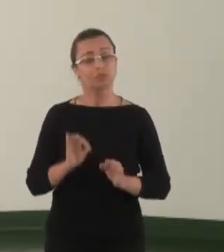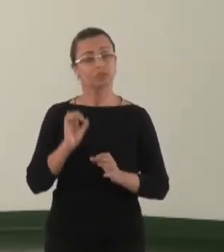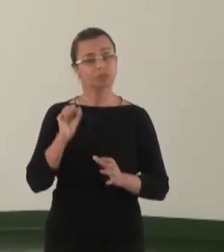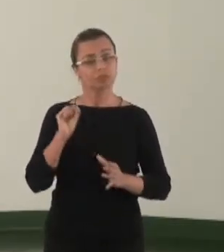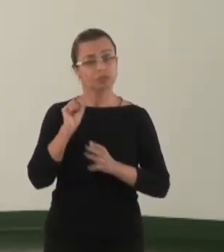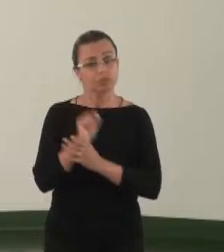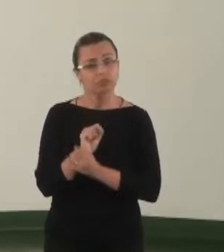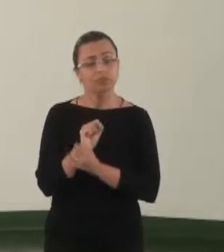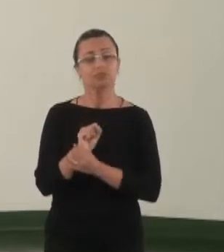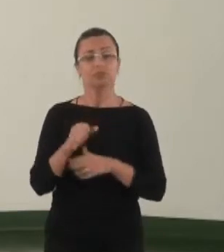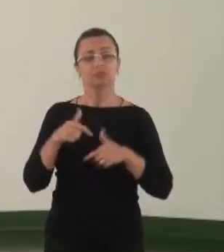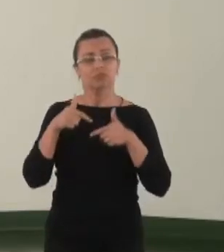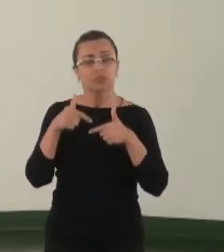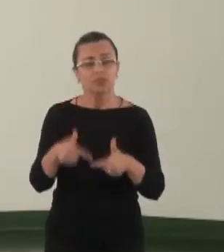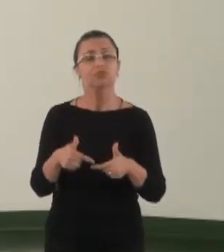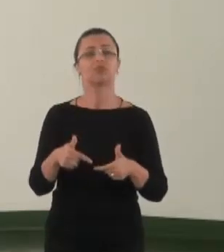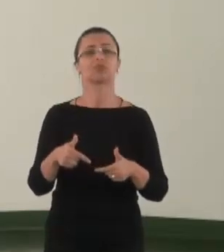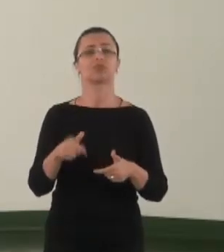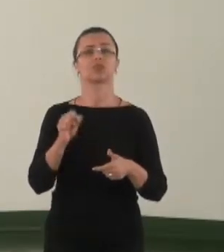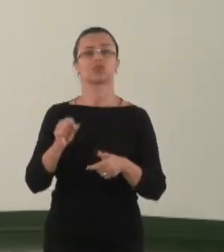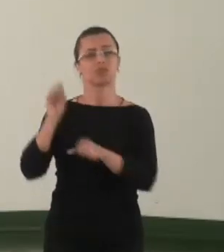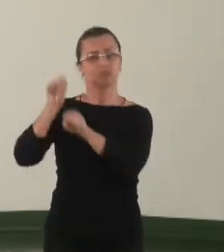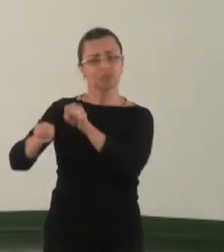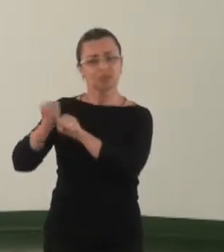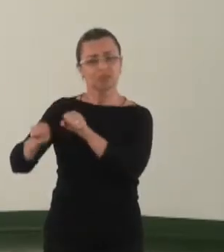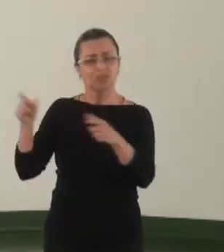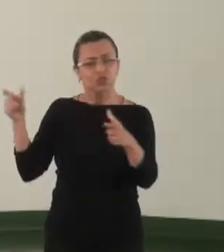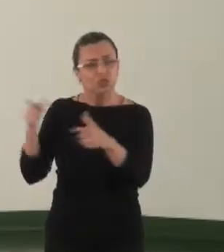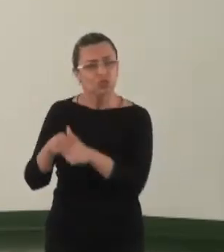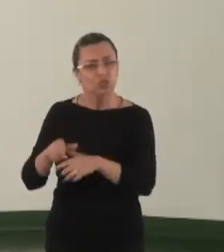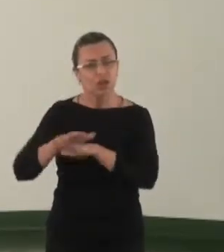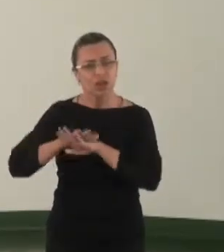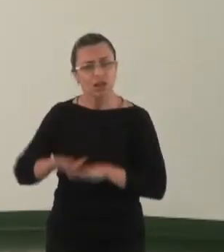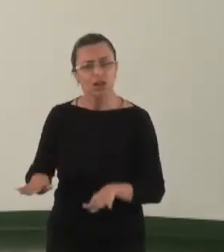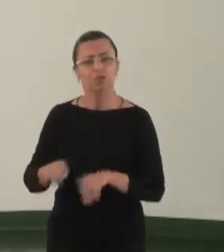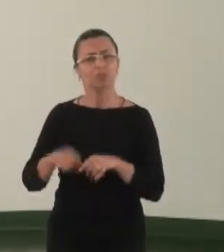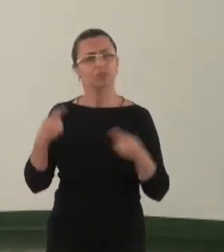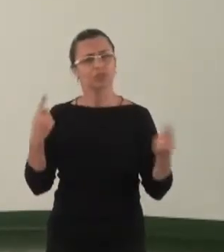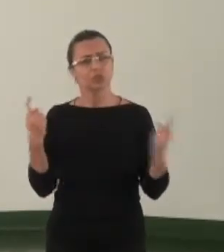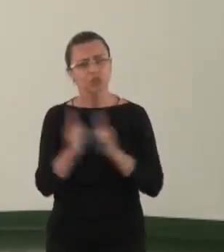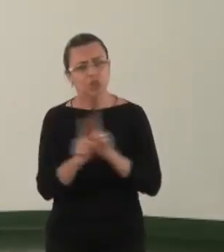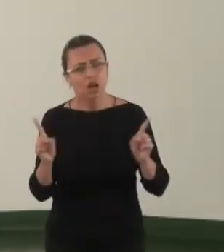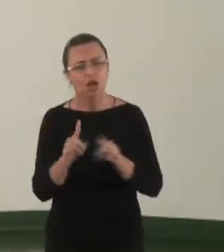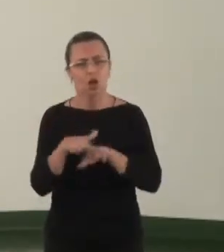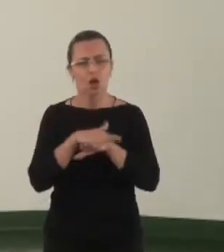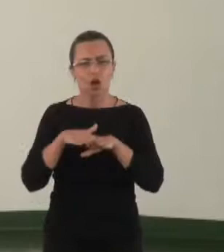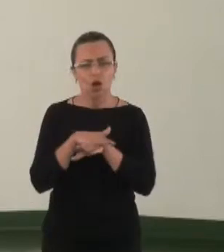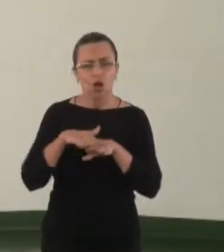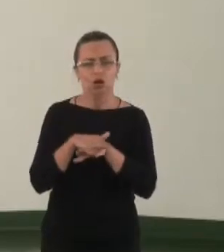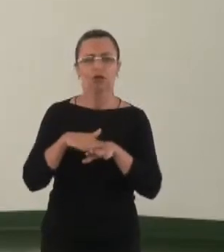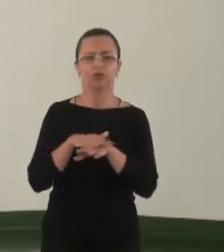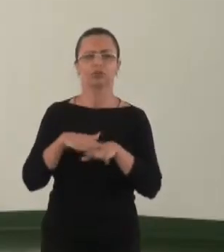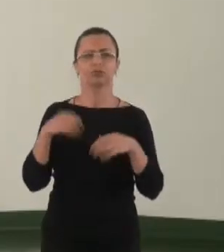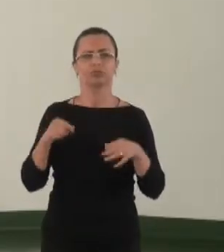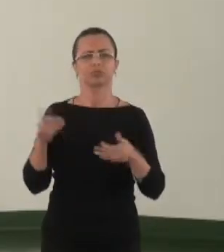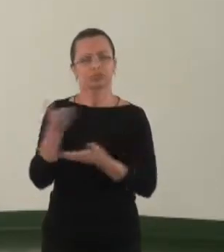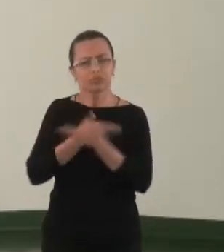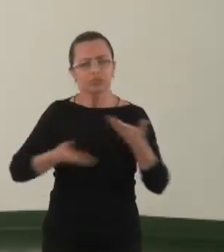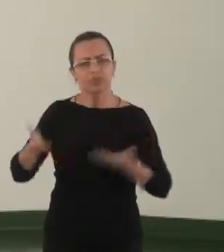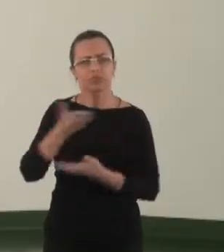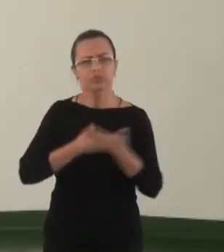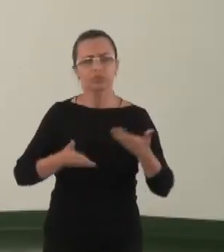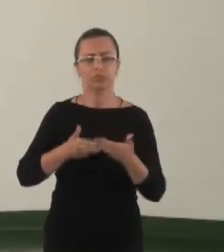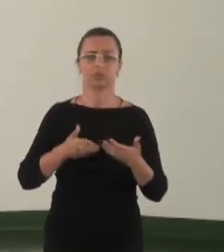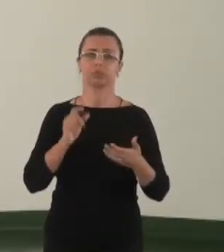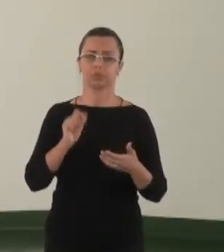então, o enfrentamento ao genocídio, então que se possa fazer uma conversação, uma inclusão, uma integração entre a